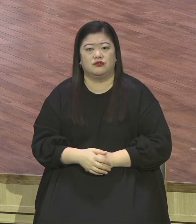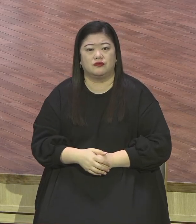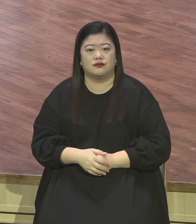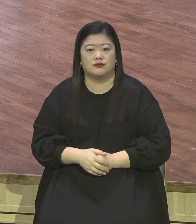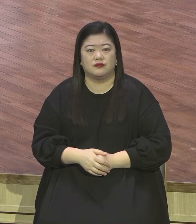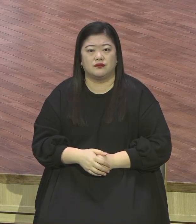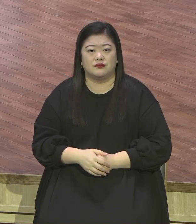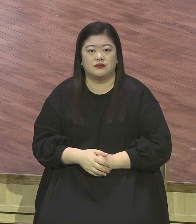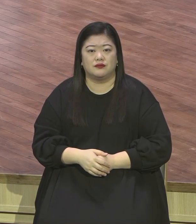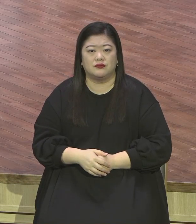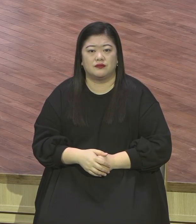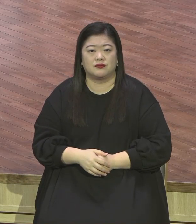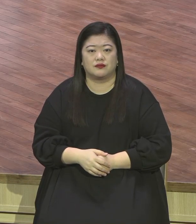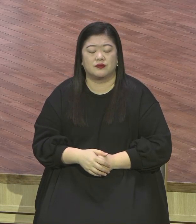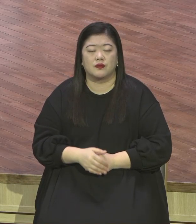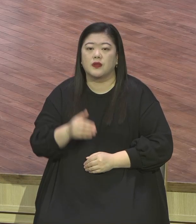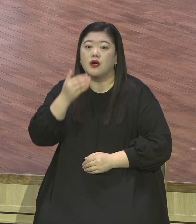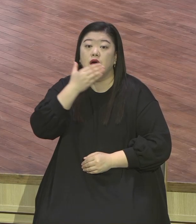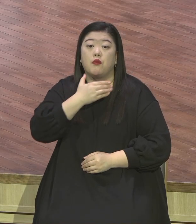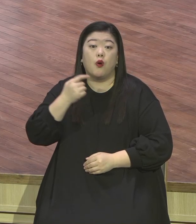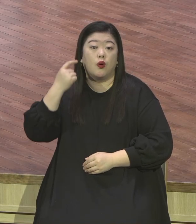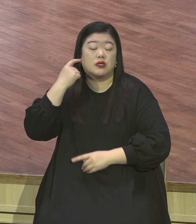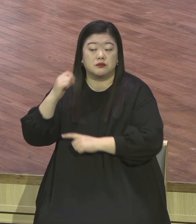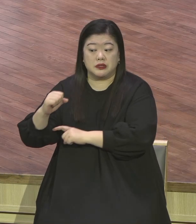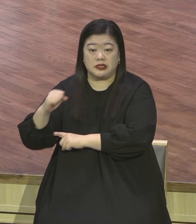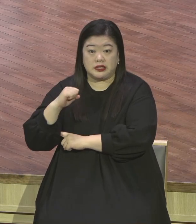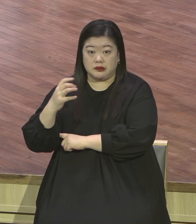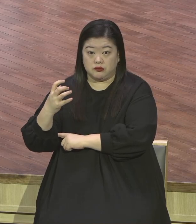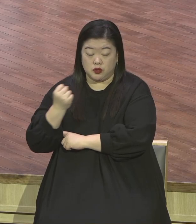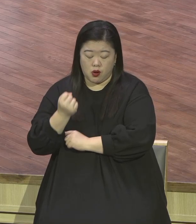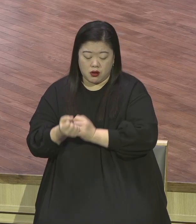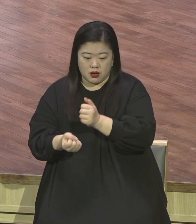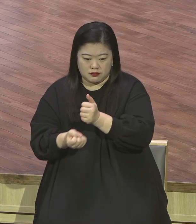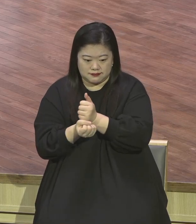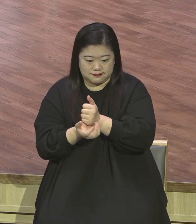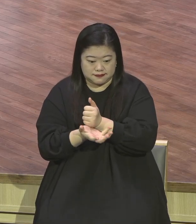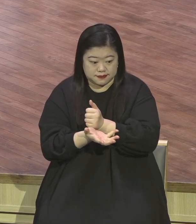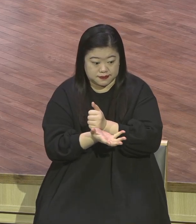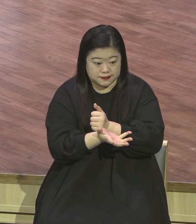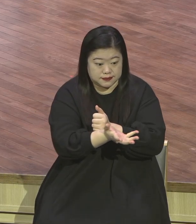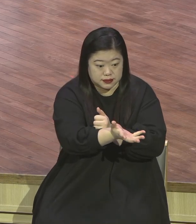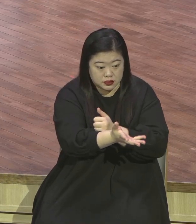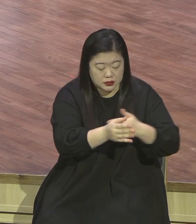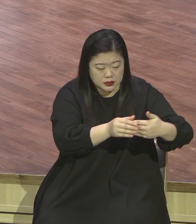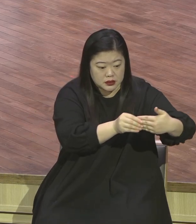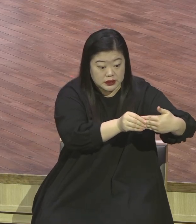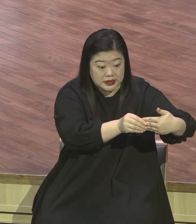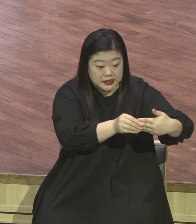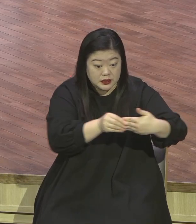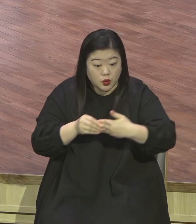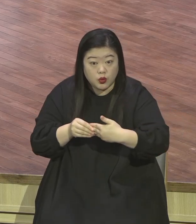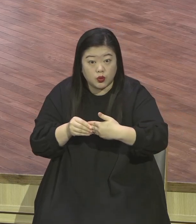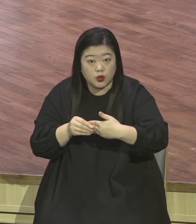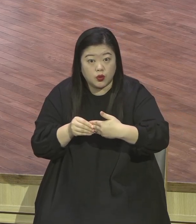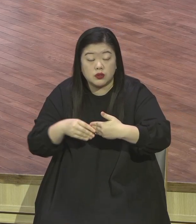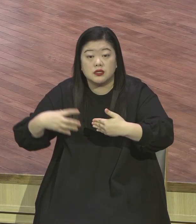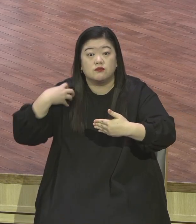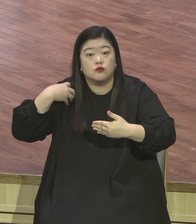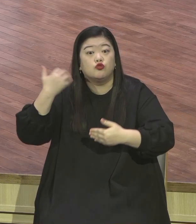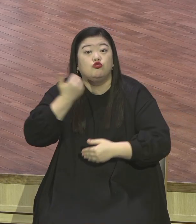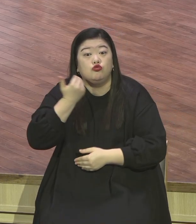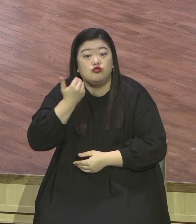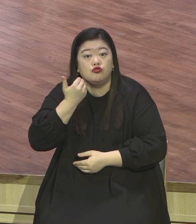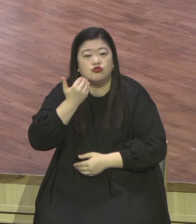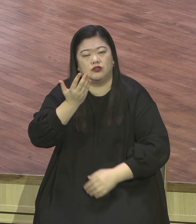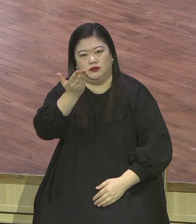이들을 치유하고 생명력 넘치는 삶으로 인도할 사명이 여러분에게 있다라는